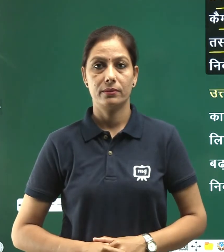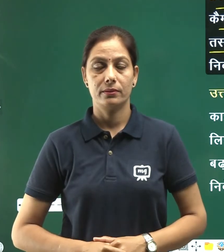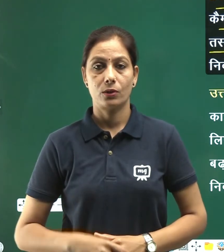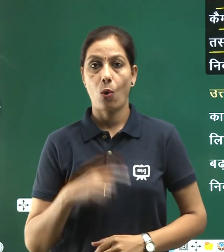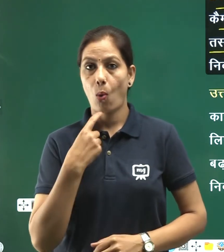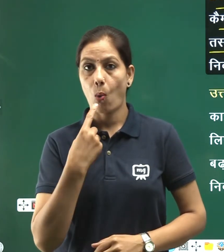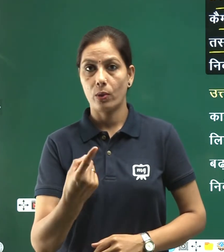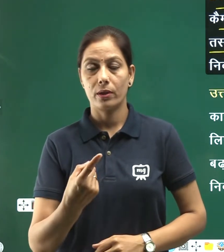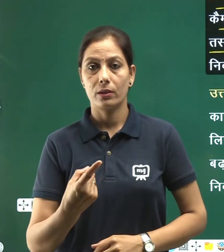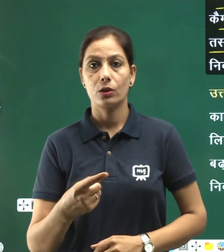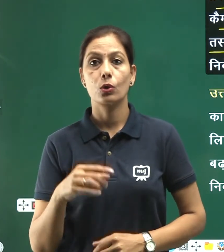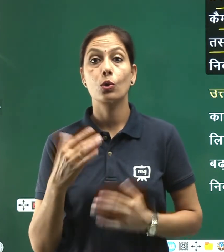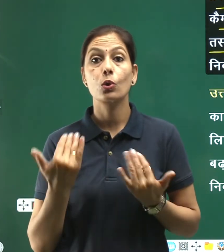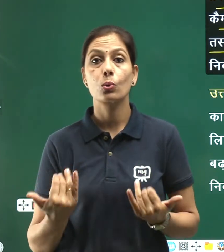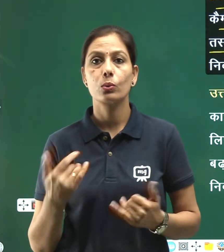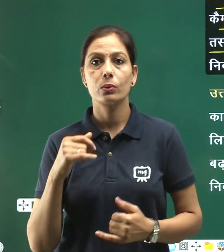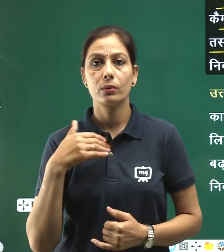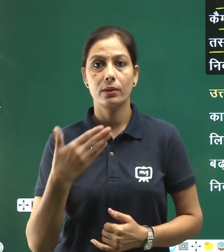निर्देश क्यों देते हैं?